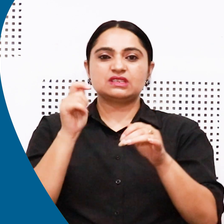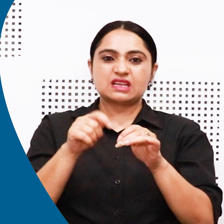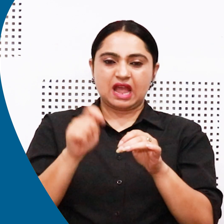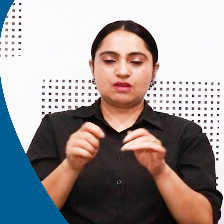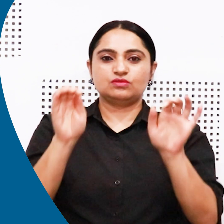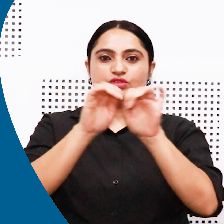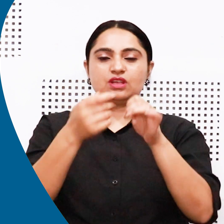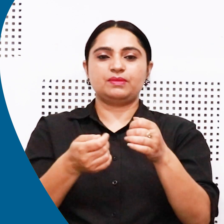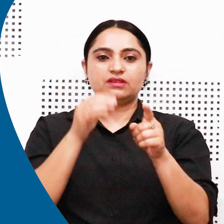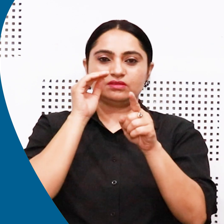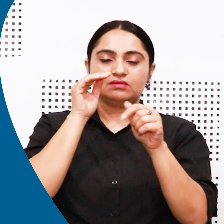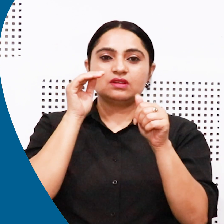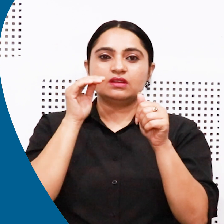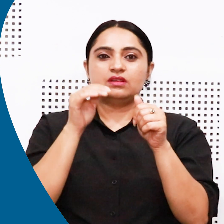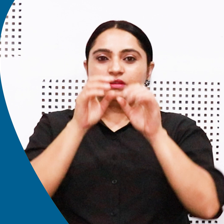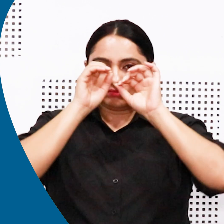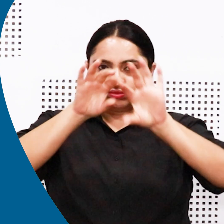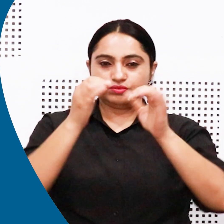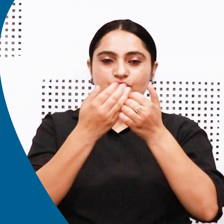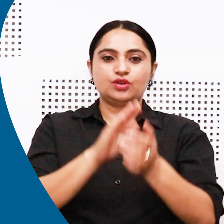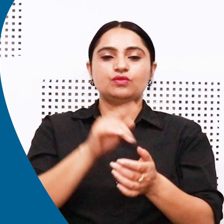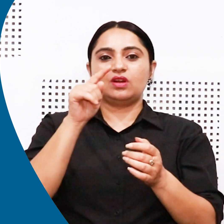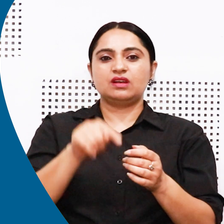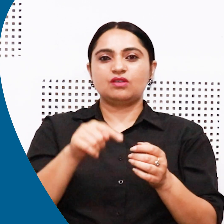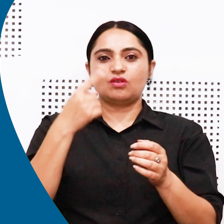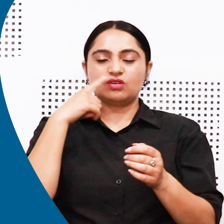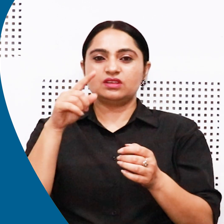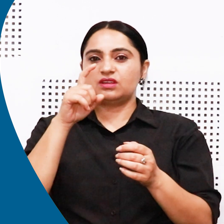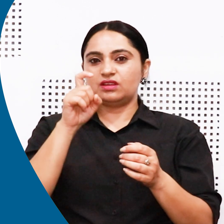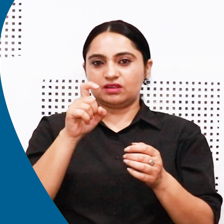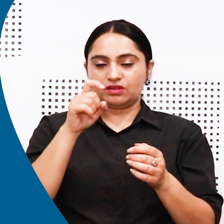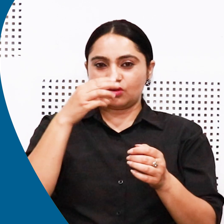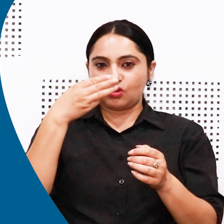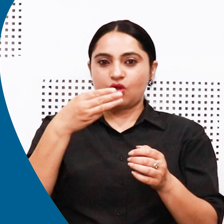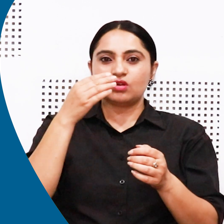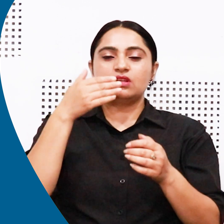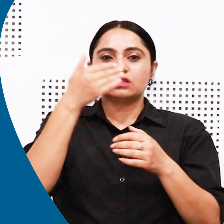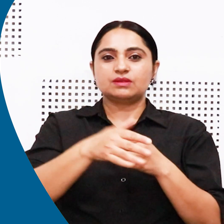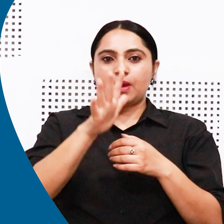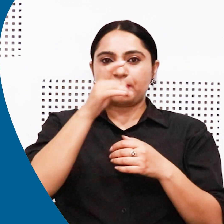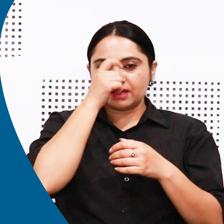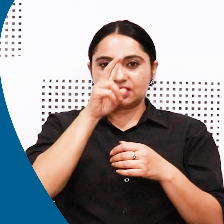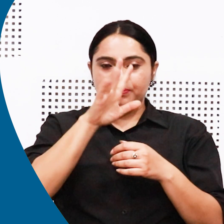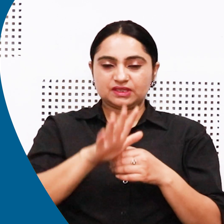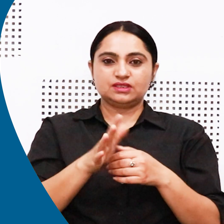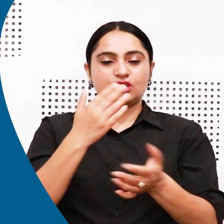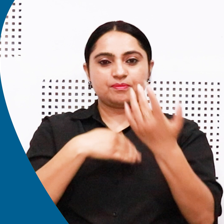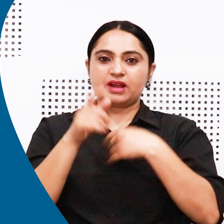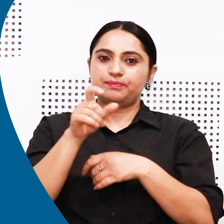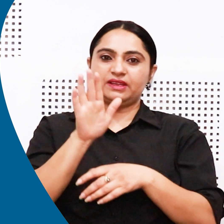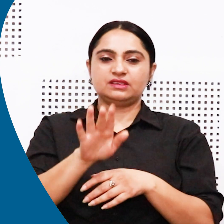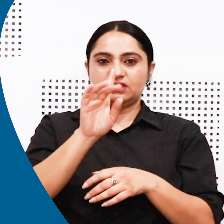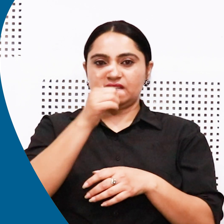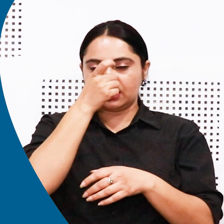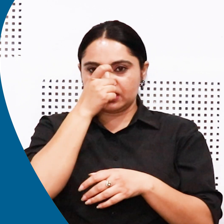प्रेजेन्टेसन दियो। पालिकामा हाल क देखि घ सम्मका 625 जना अपाङ्गता भएका व्यक्ति छन्, जसमा 112 जनाले ग